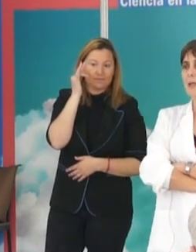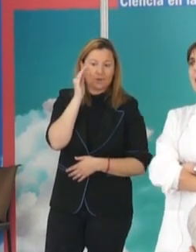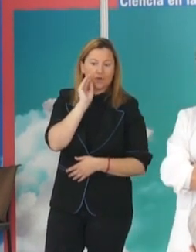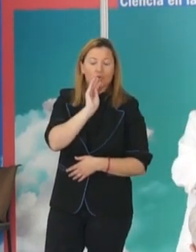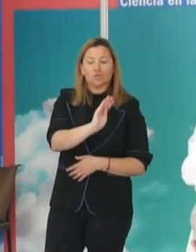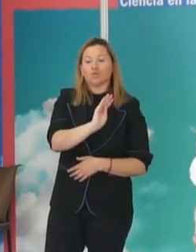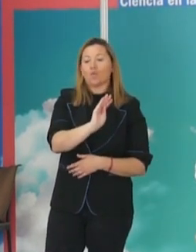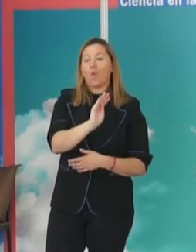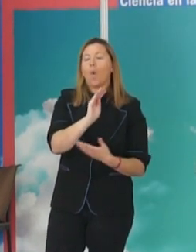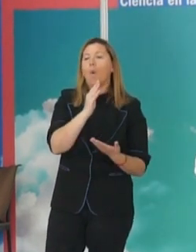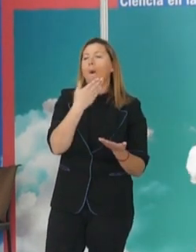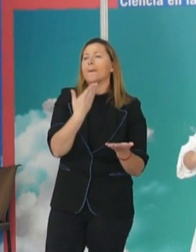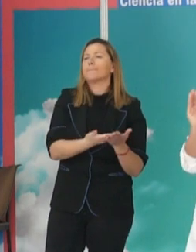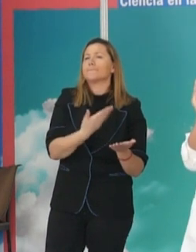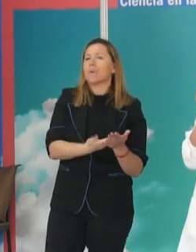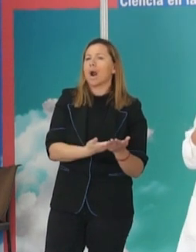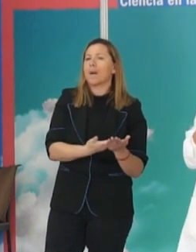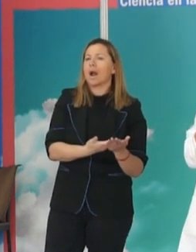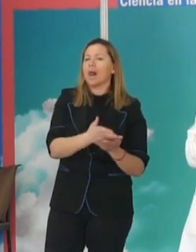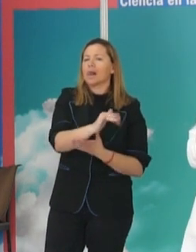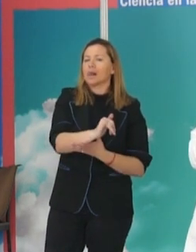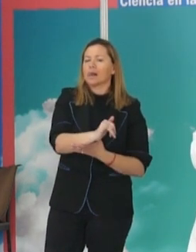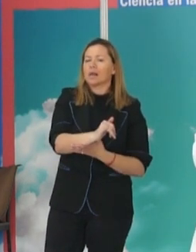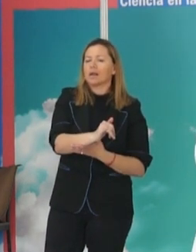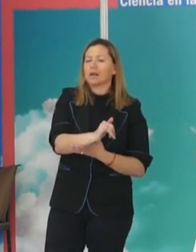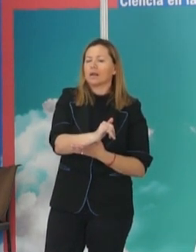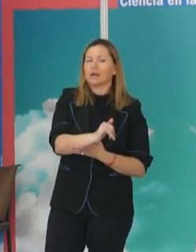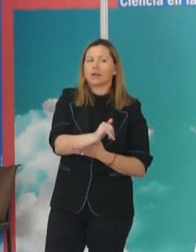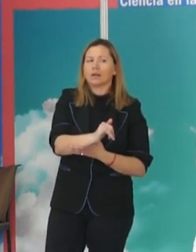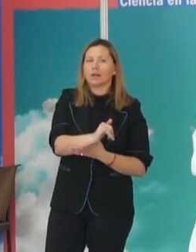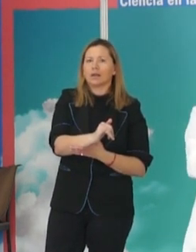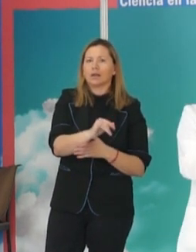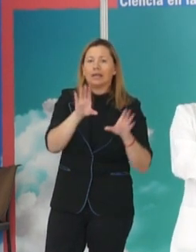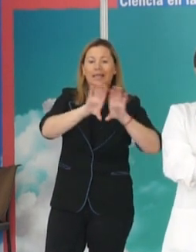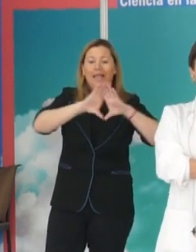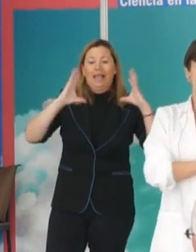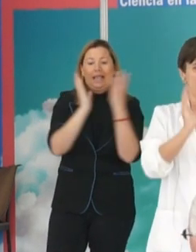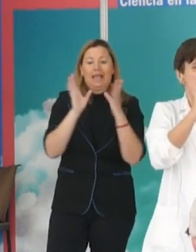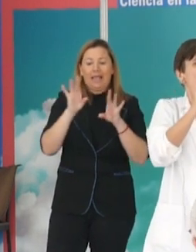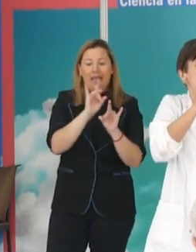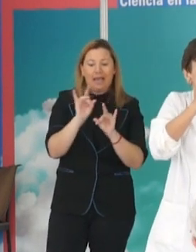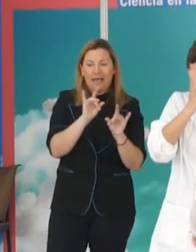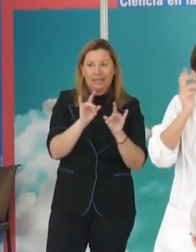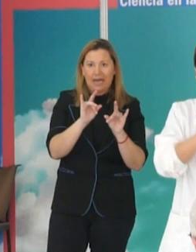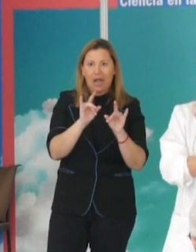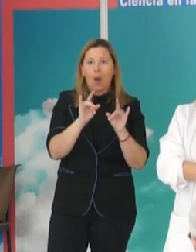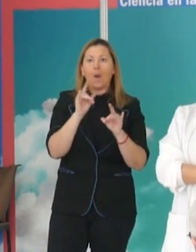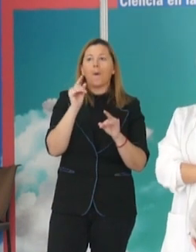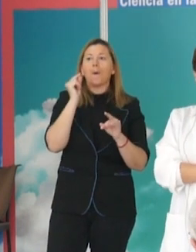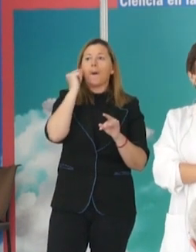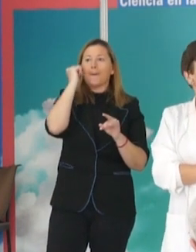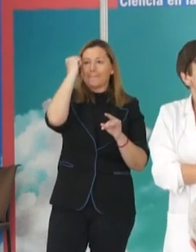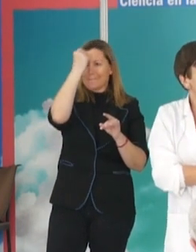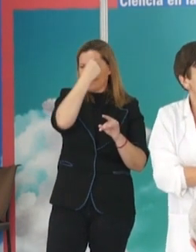las pruebas que él tenía para decir que la Tierra estaba achatada, era un pepino, ¿no? Eran